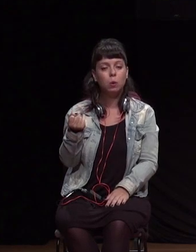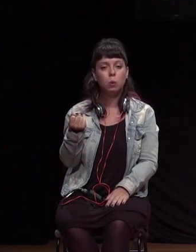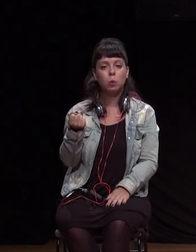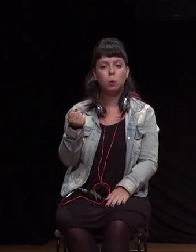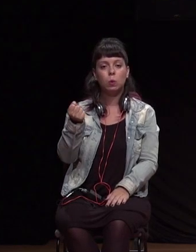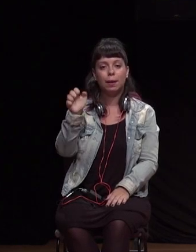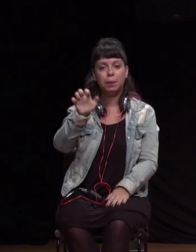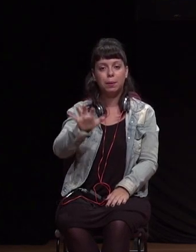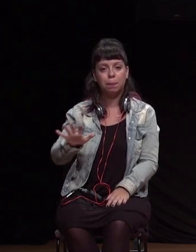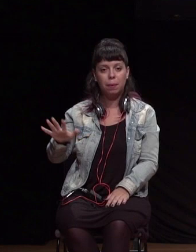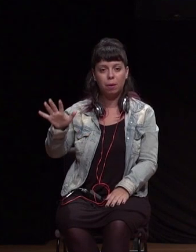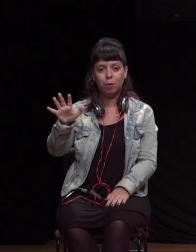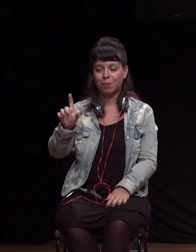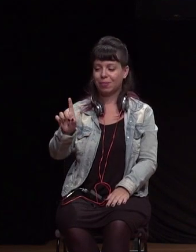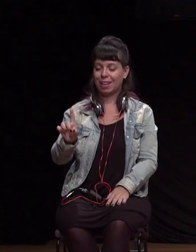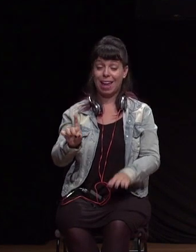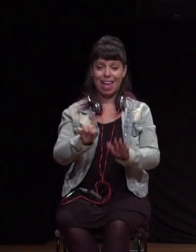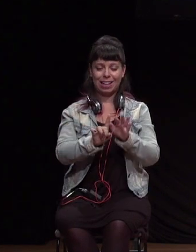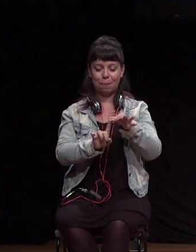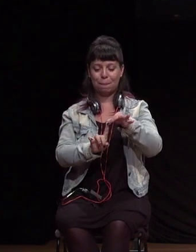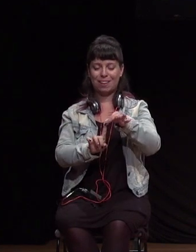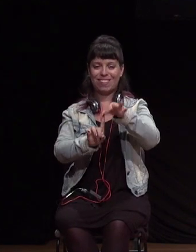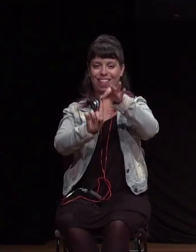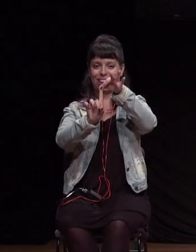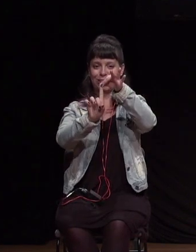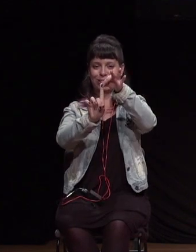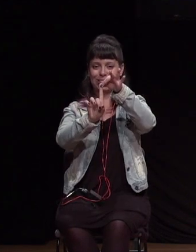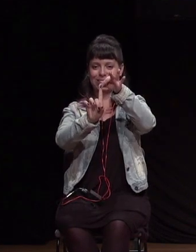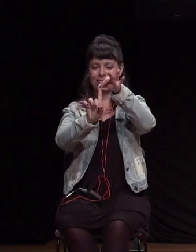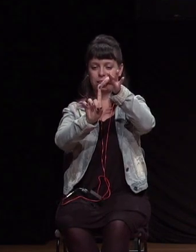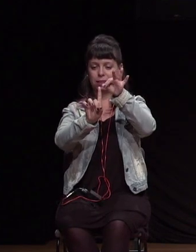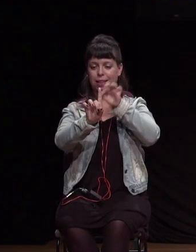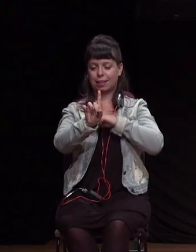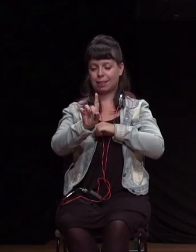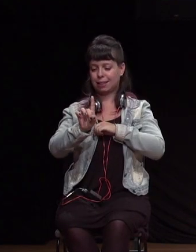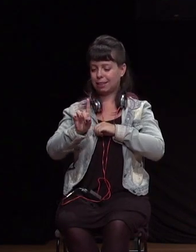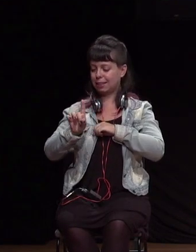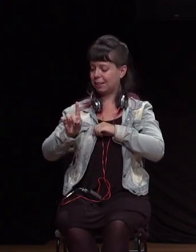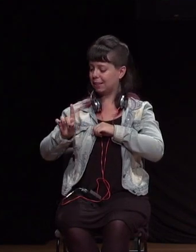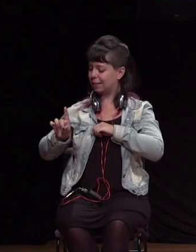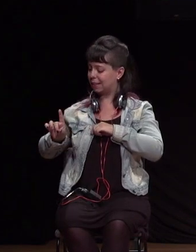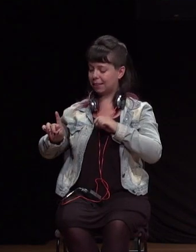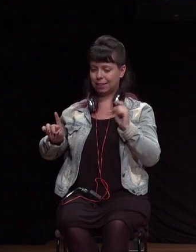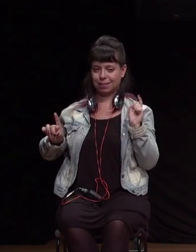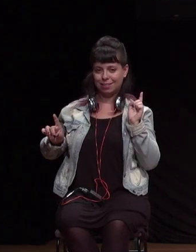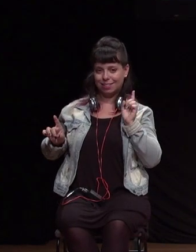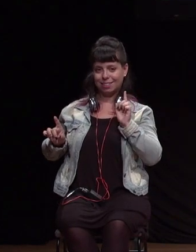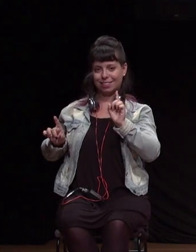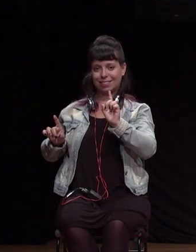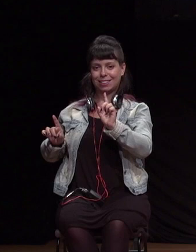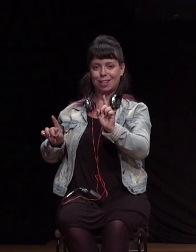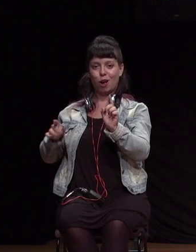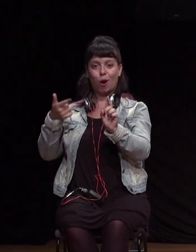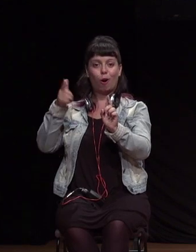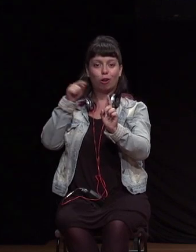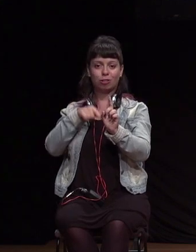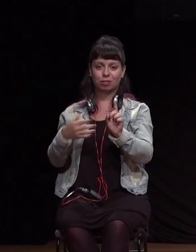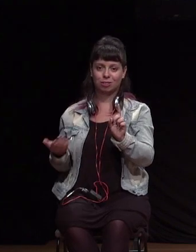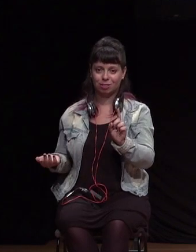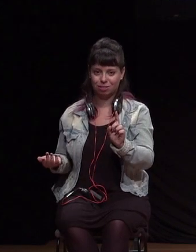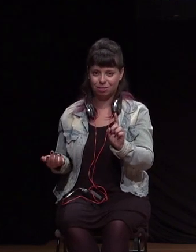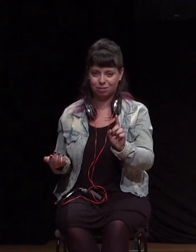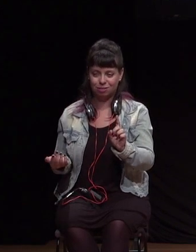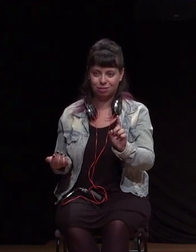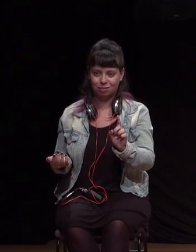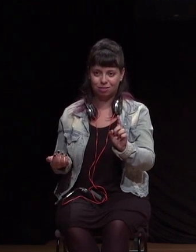do seu lugar de privilégio para que outras pessoas ocupem esse espaço, né? É muito difícil de imaginar que